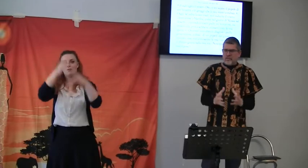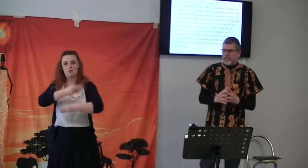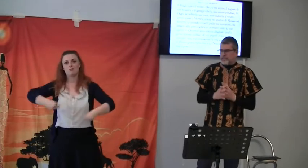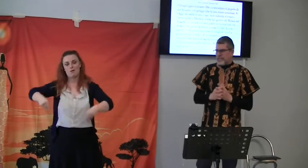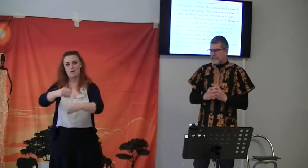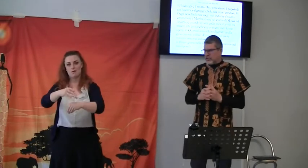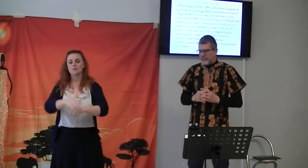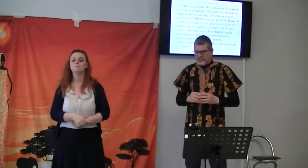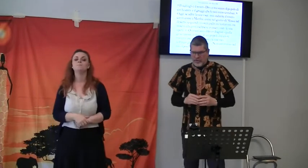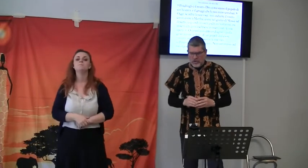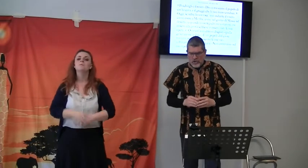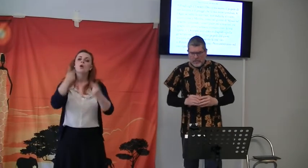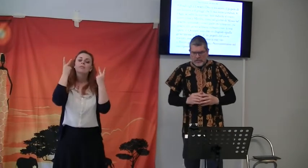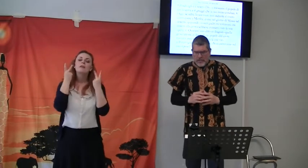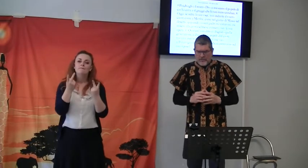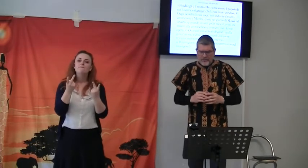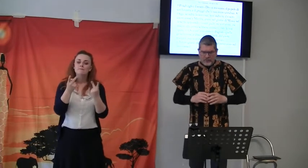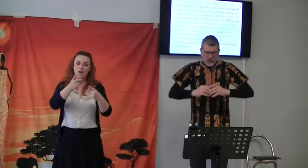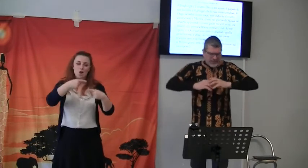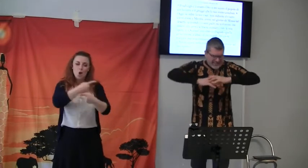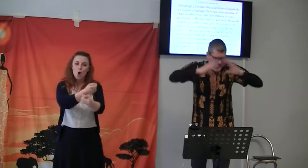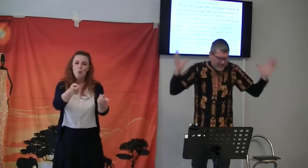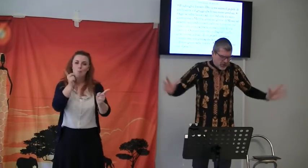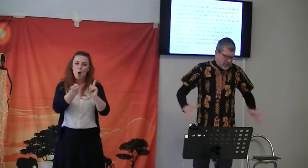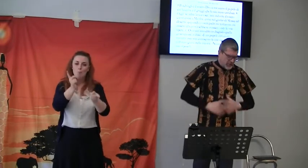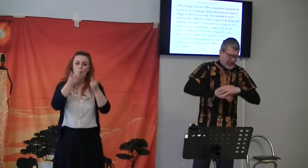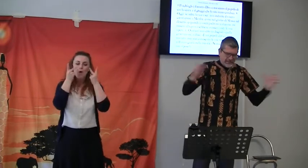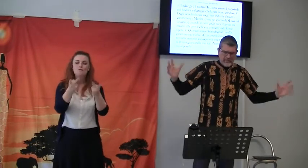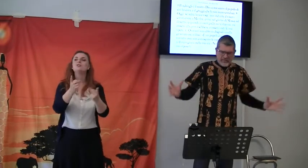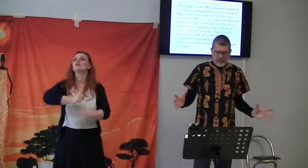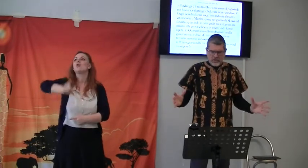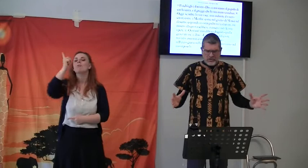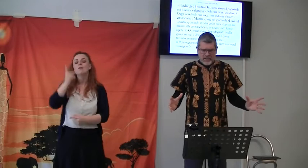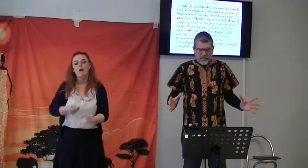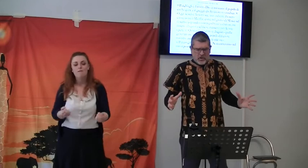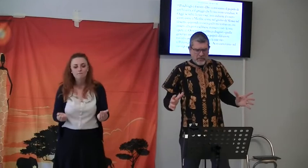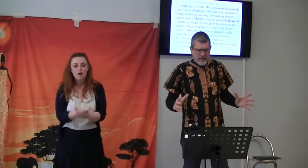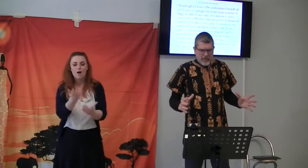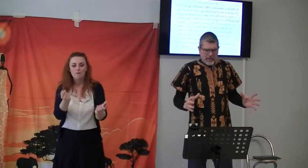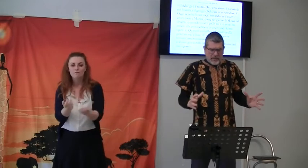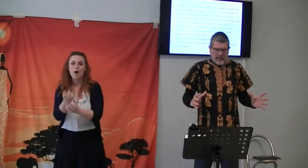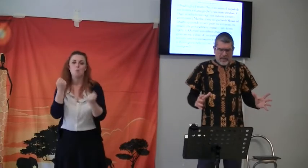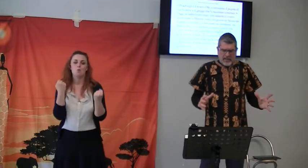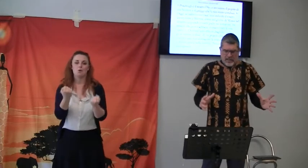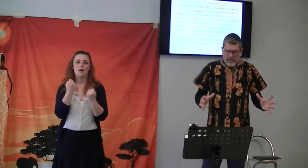come Dio li ha liberati, come Dio ha fatto cose grandi, cose potenti, meravigliose, come